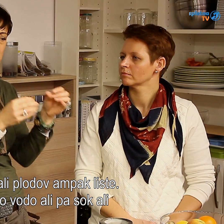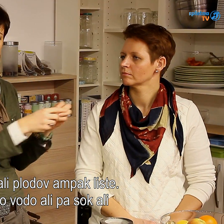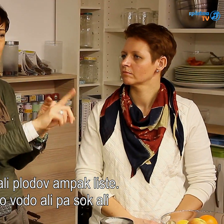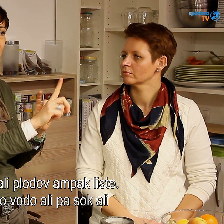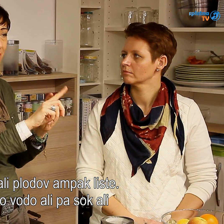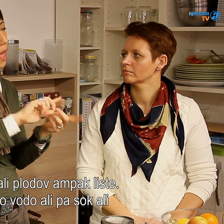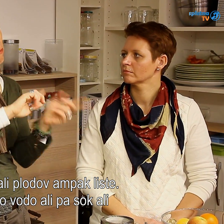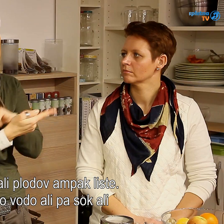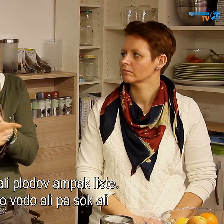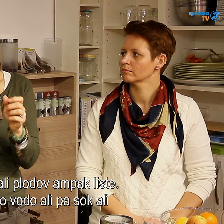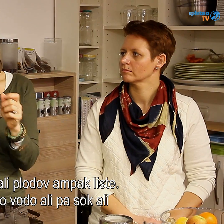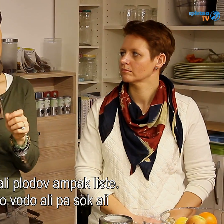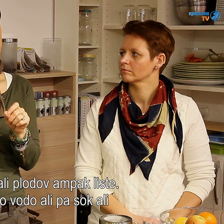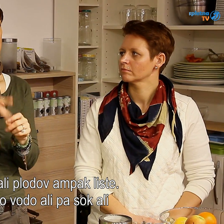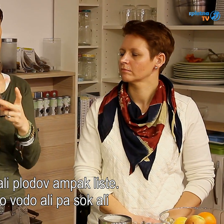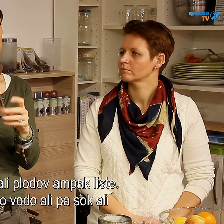ampak liste.